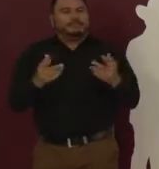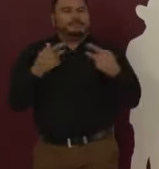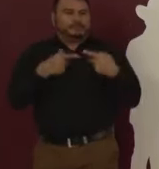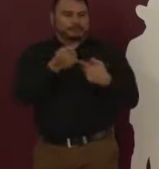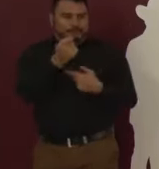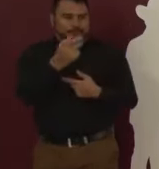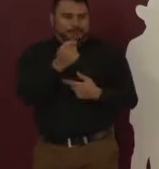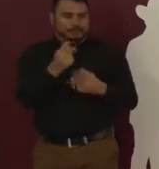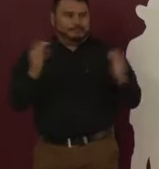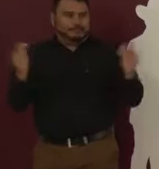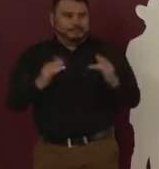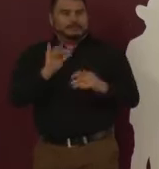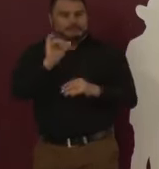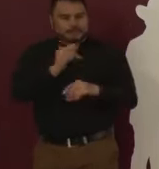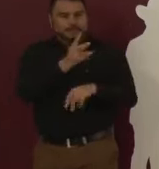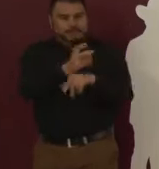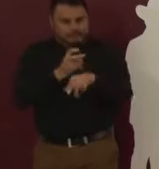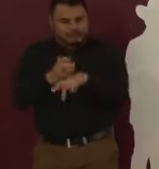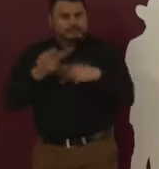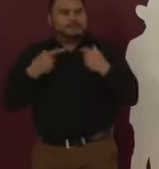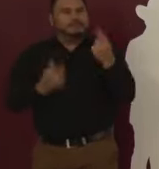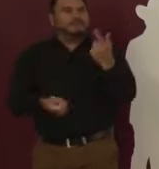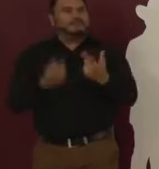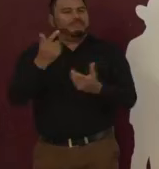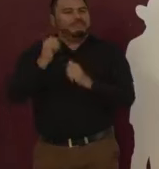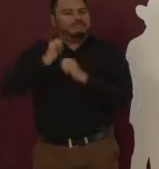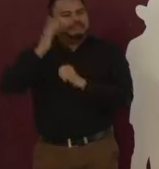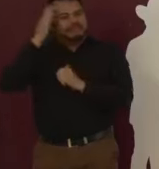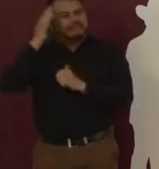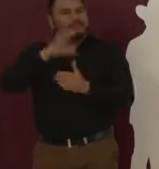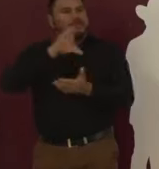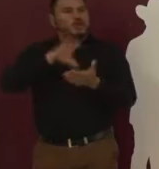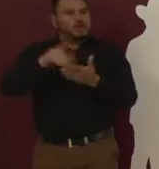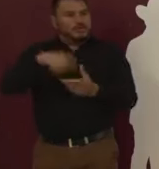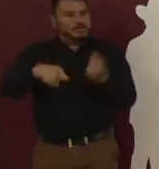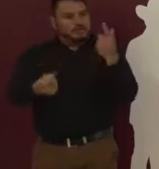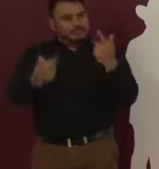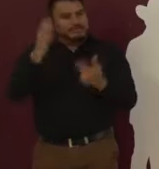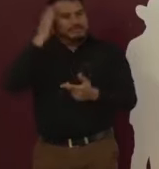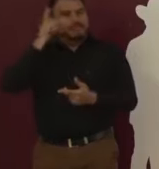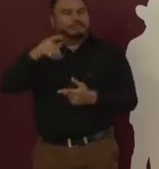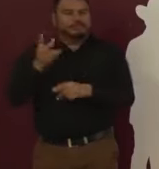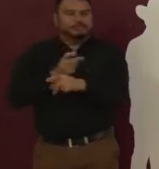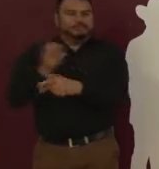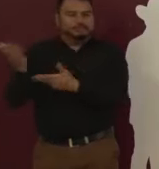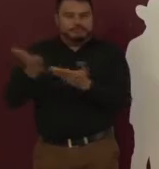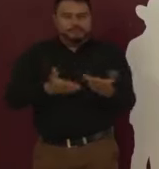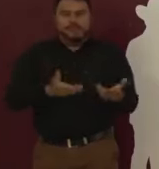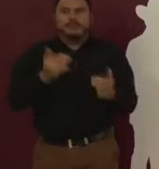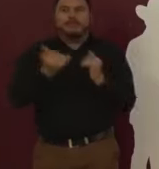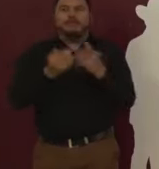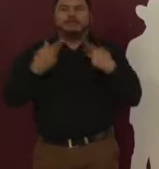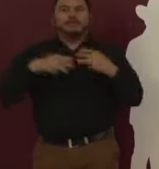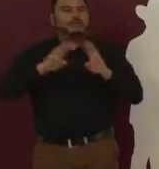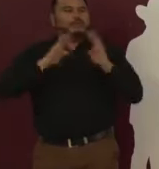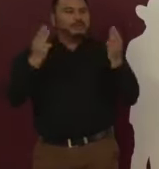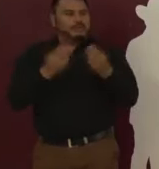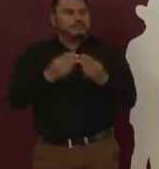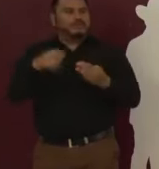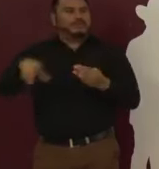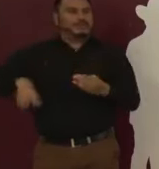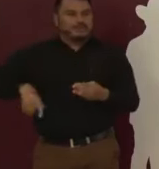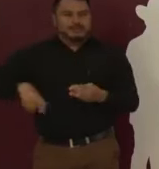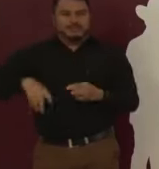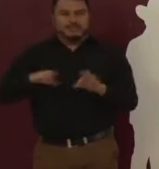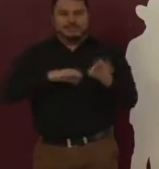ajustado. Vamos a invitar a algunos líderes de las colonias, vamos a invitar a algunos miembros del gabinete